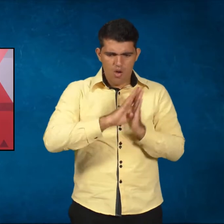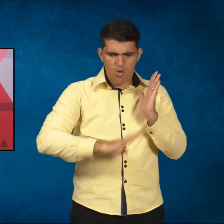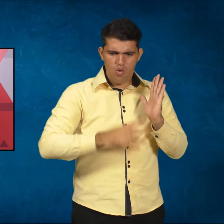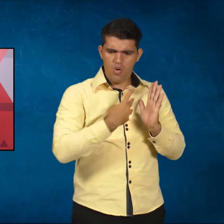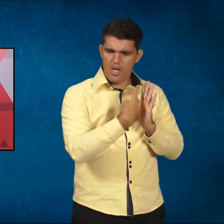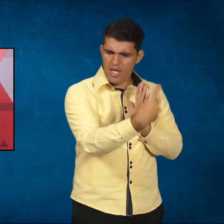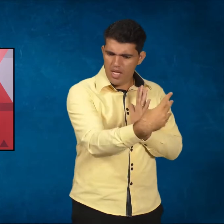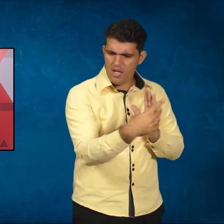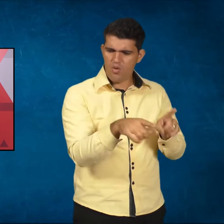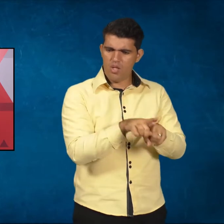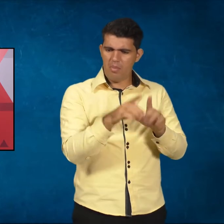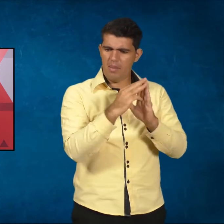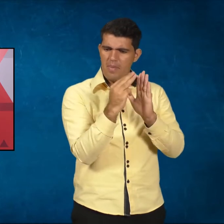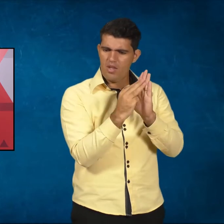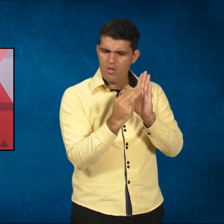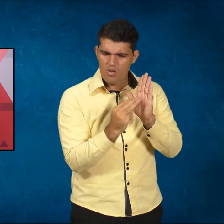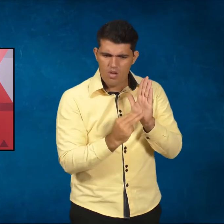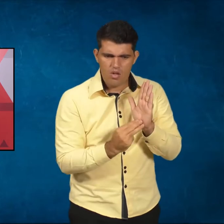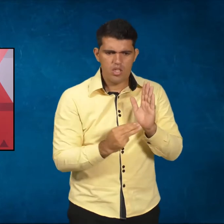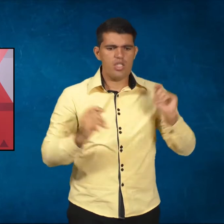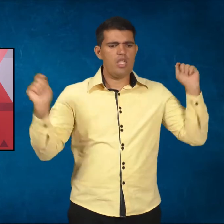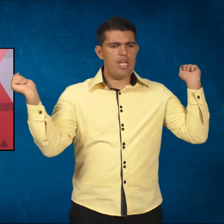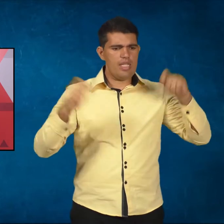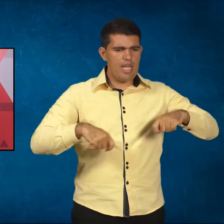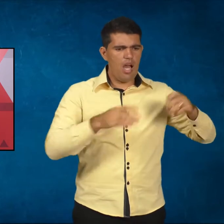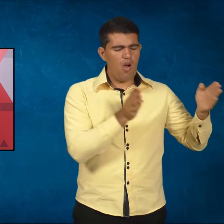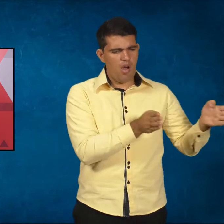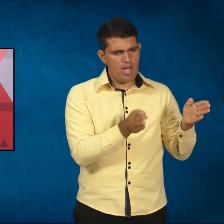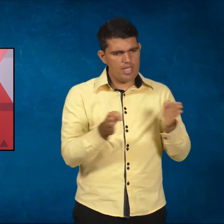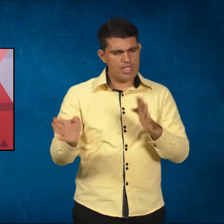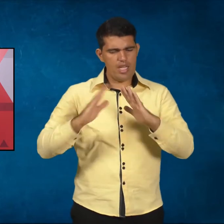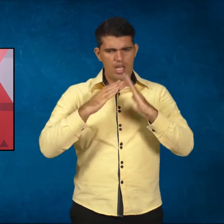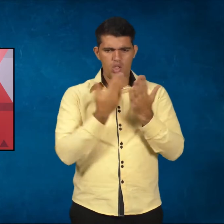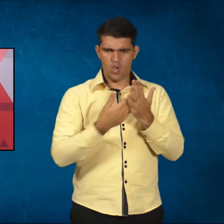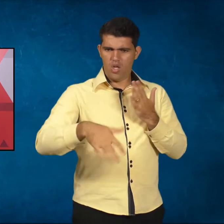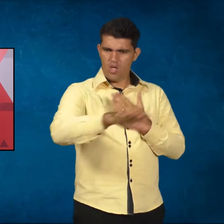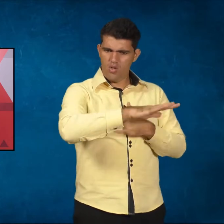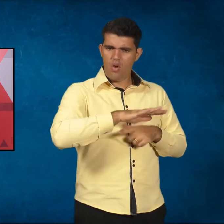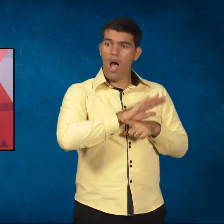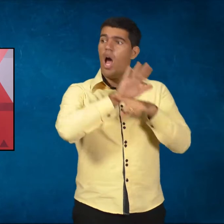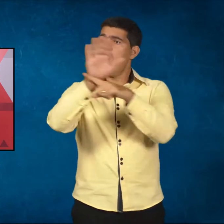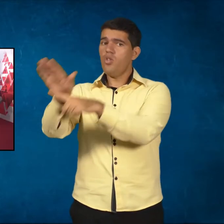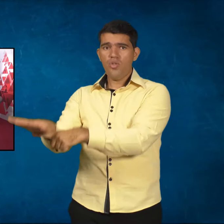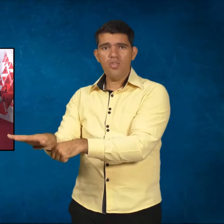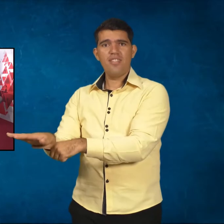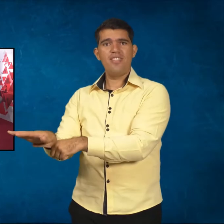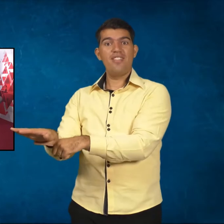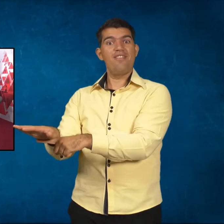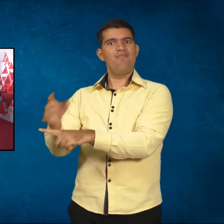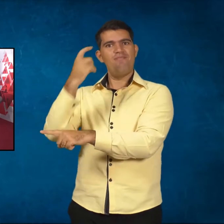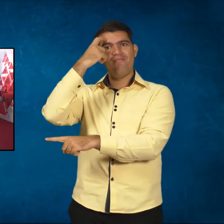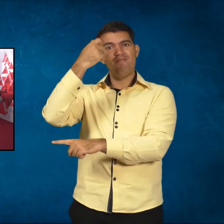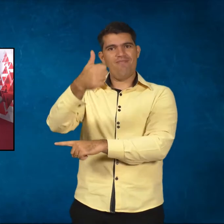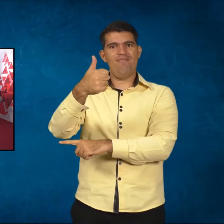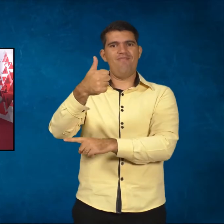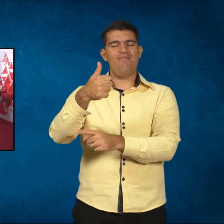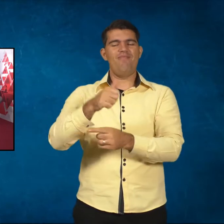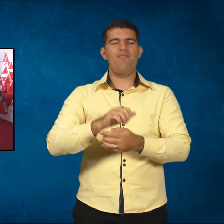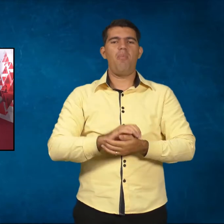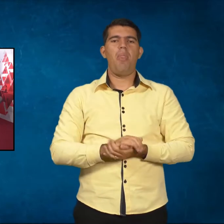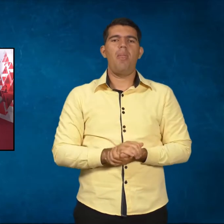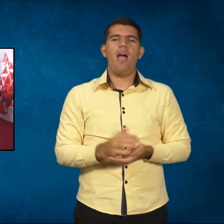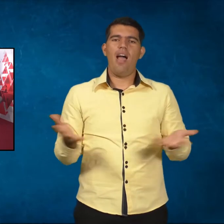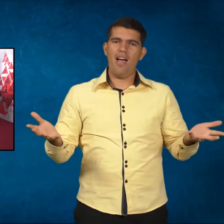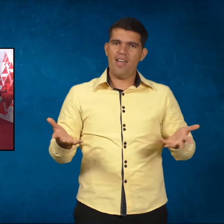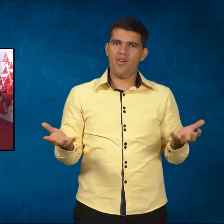um currículo uma metodologia uma forma de organização escolar que responda essas necessidades aqui